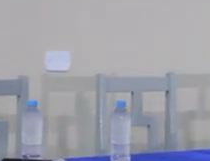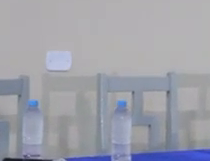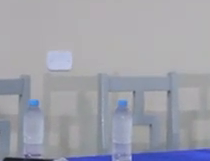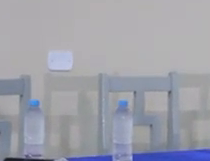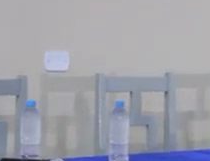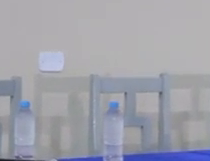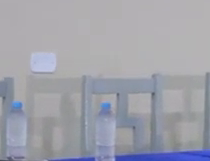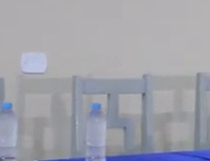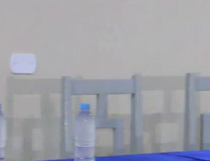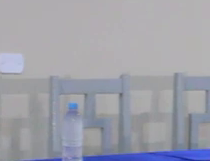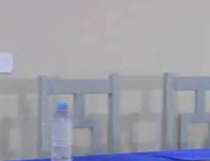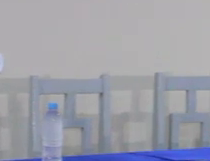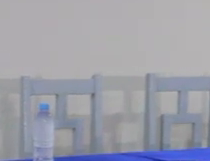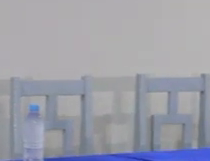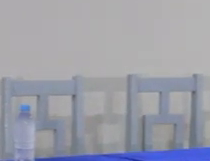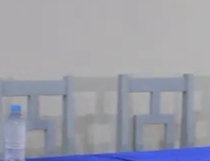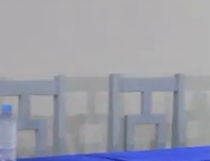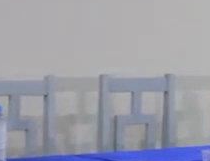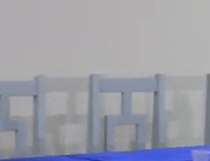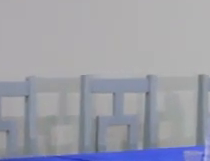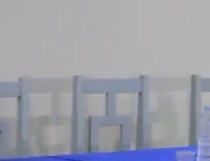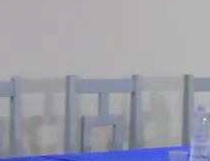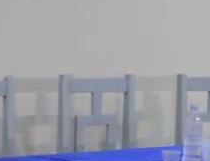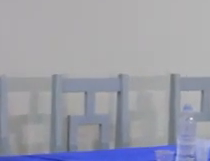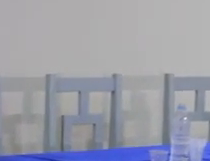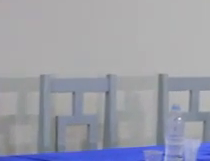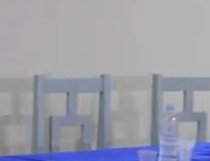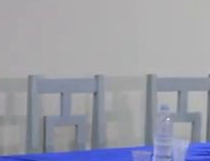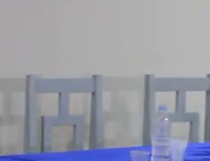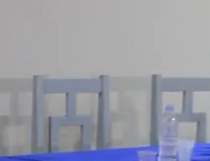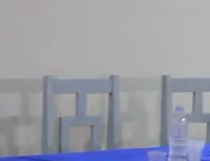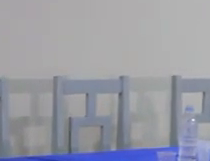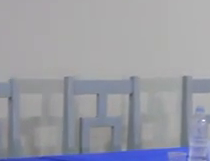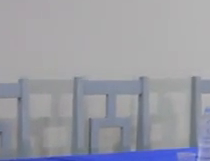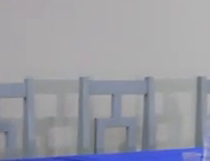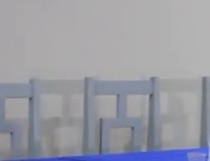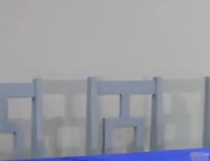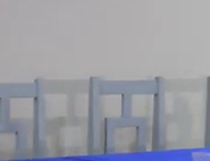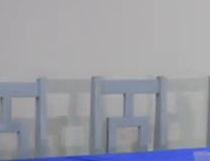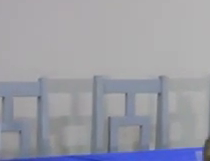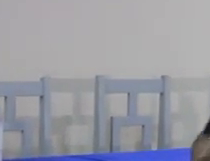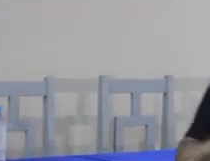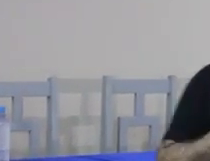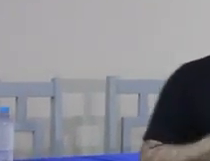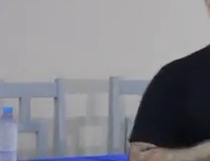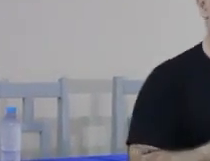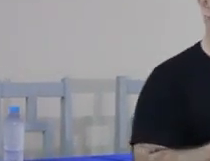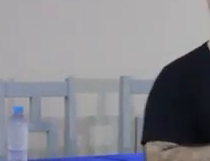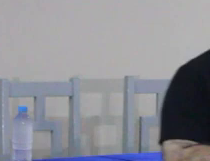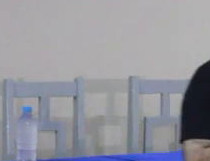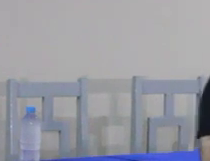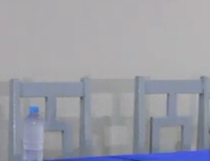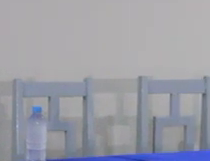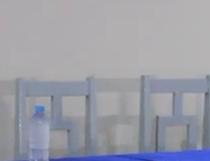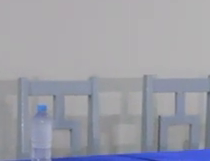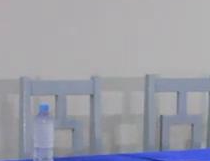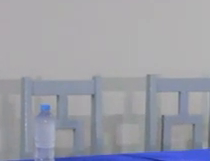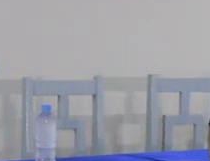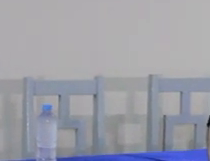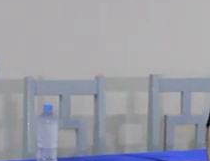uma cigana, Dara, e um Júlio, não sei o que e tal. E eu vi a gravação de uma cena